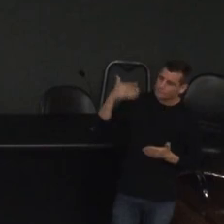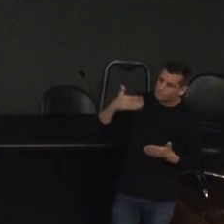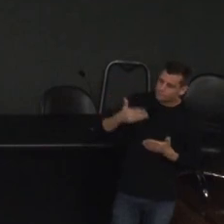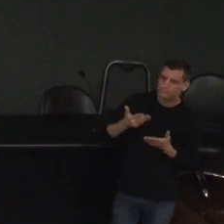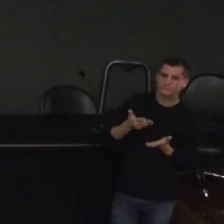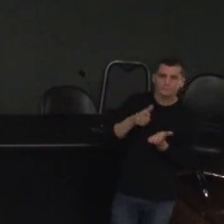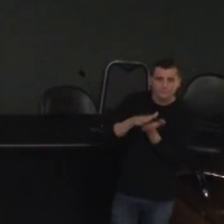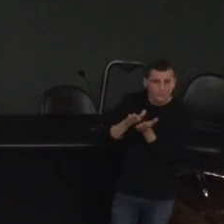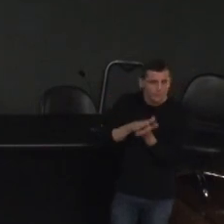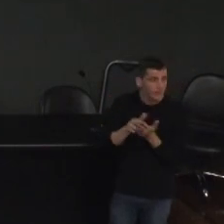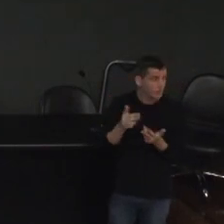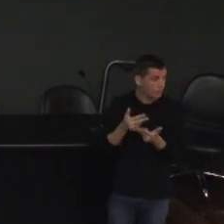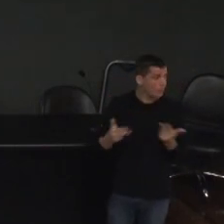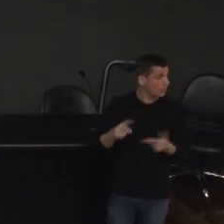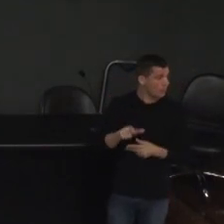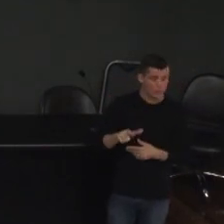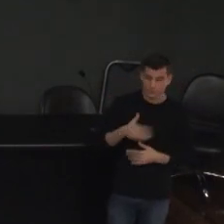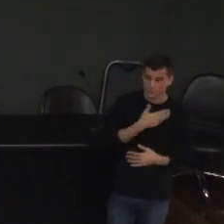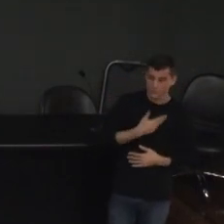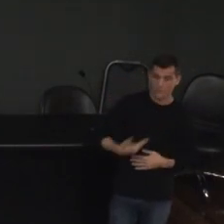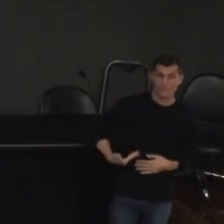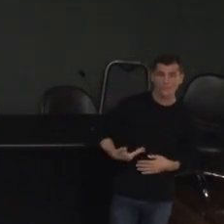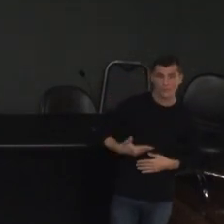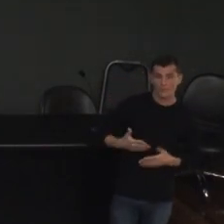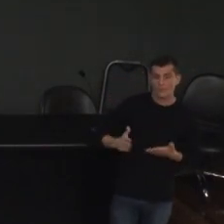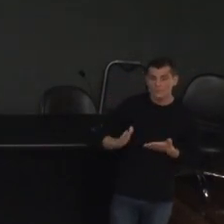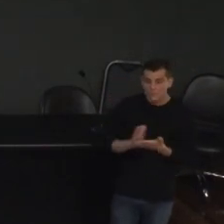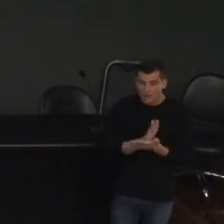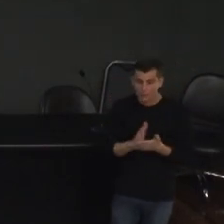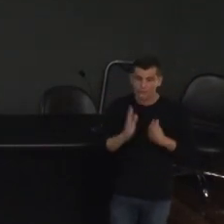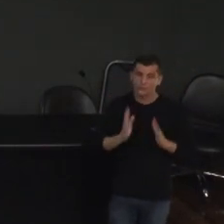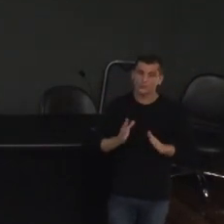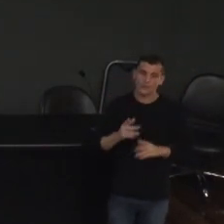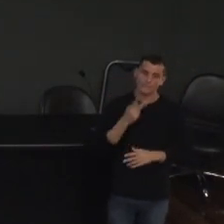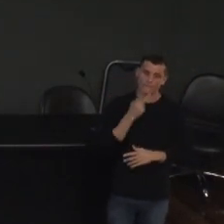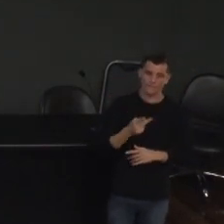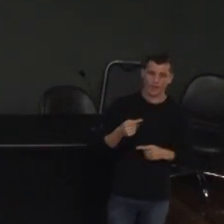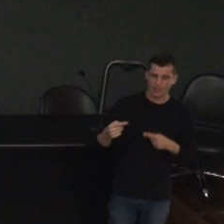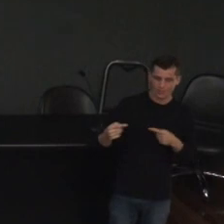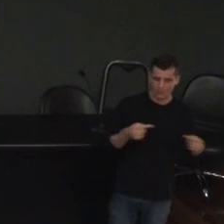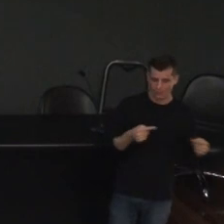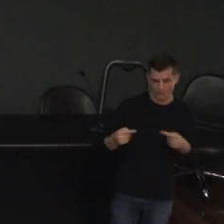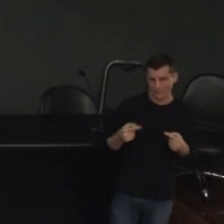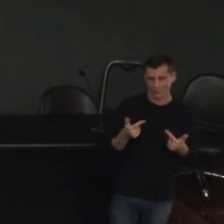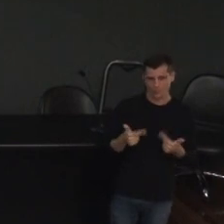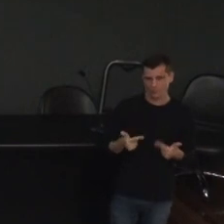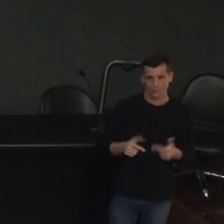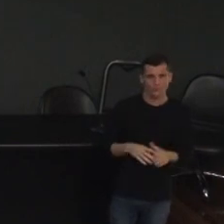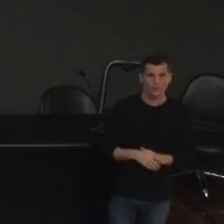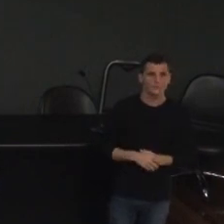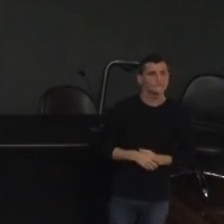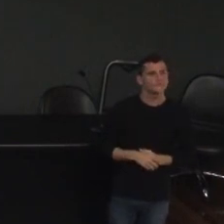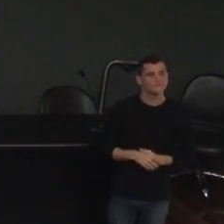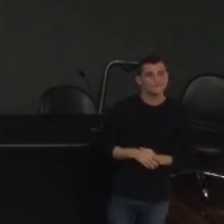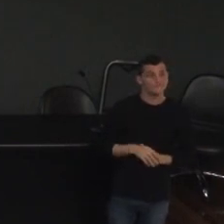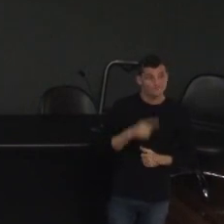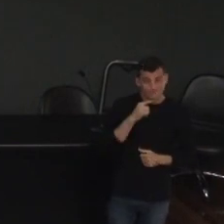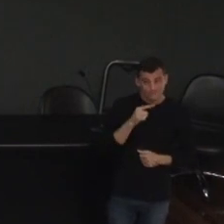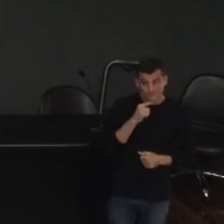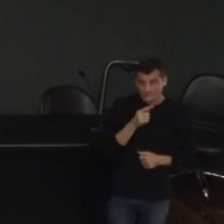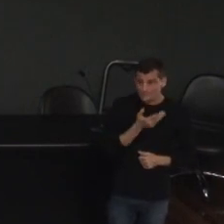públicos demonstrando essa esse não conflito alguma dúvida nada